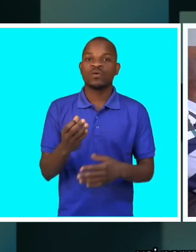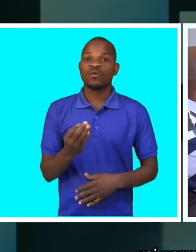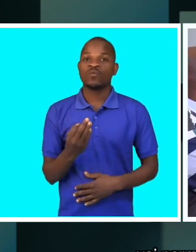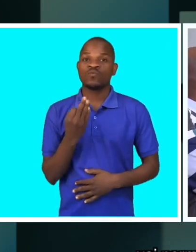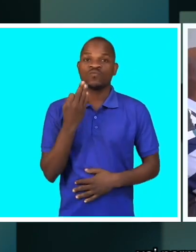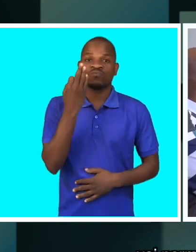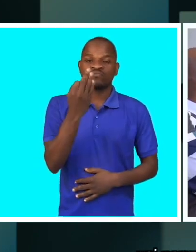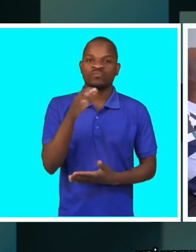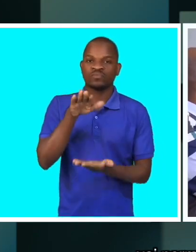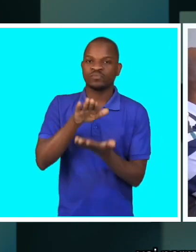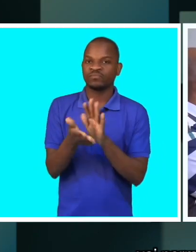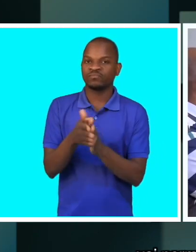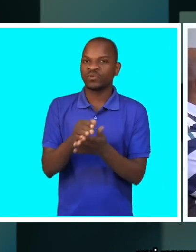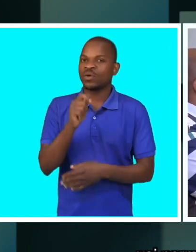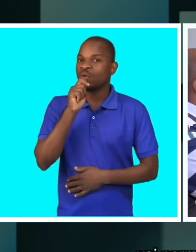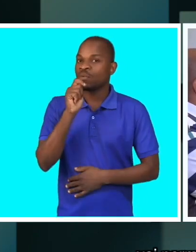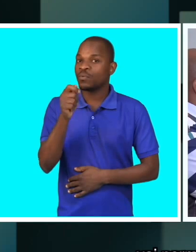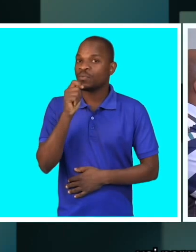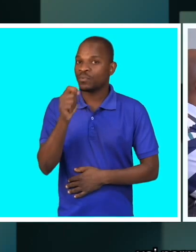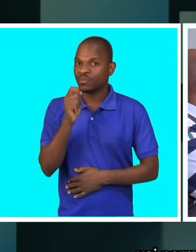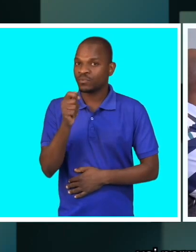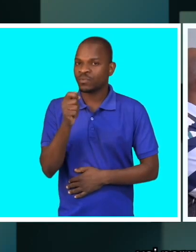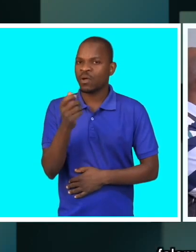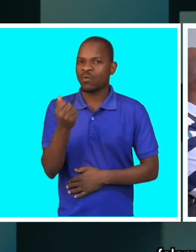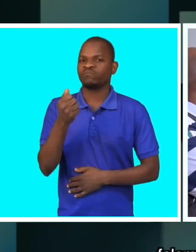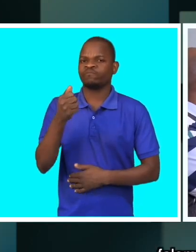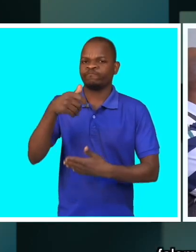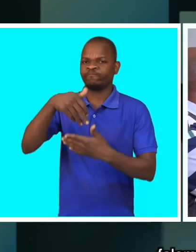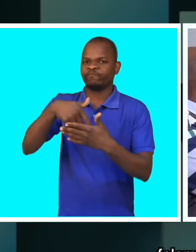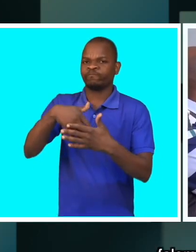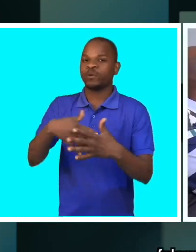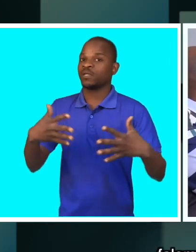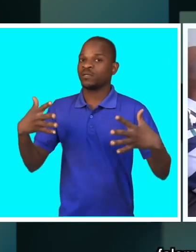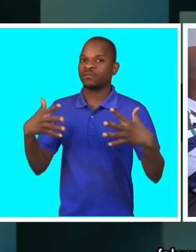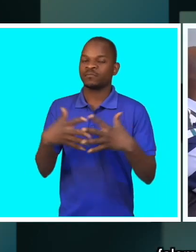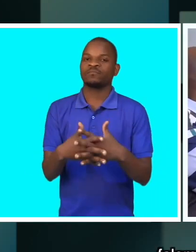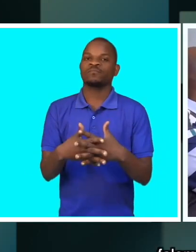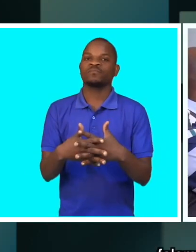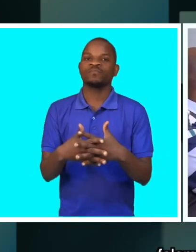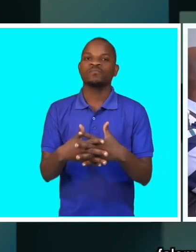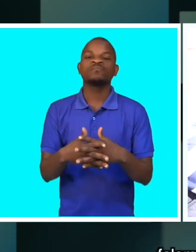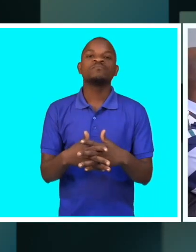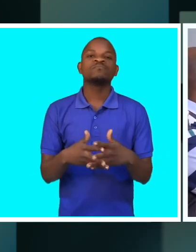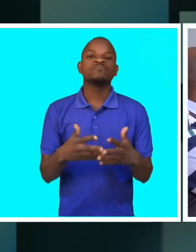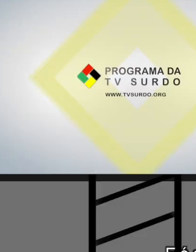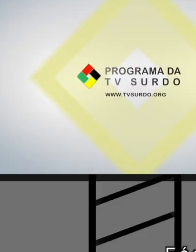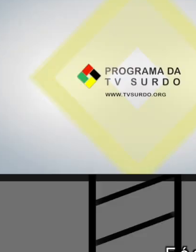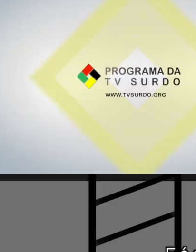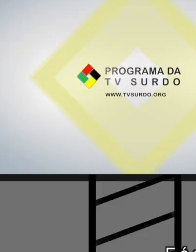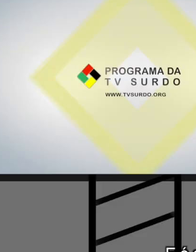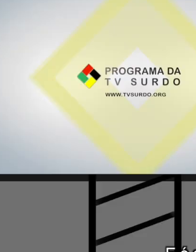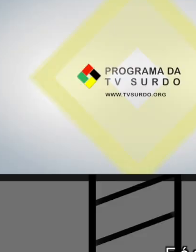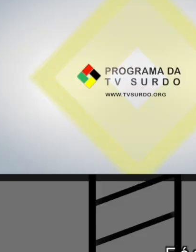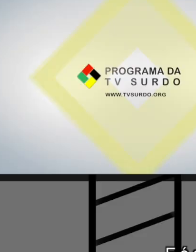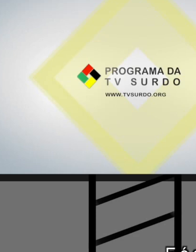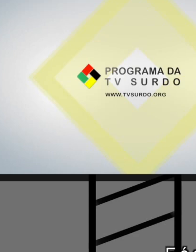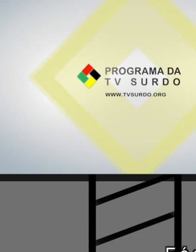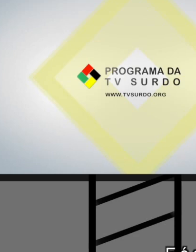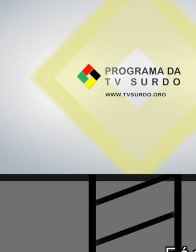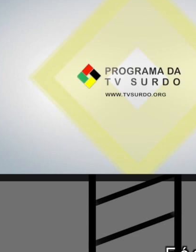que quando fizerem já as vossas matérias jornalísticas falem com propriedade de determinados assuntos. E é com esta